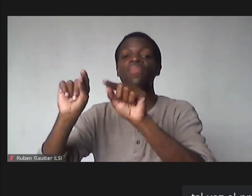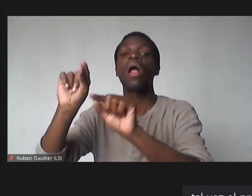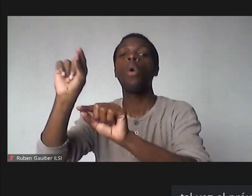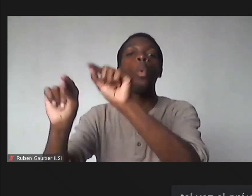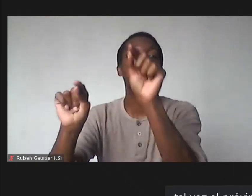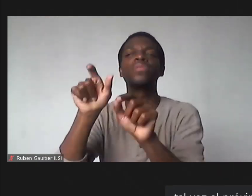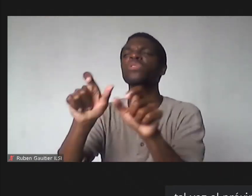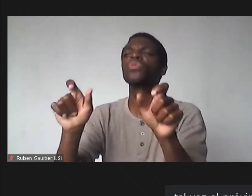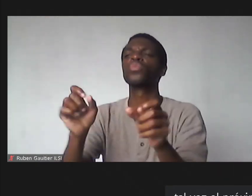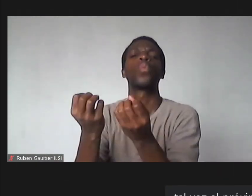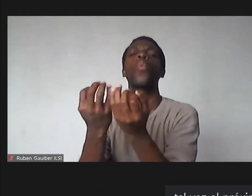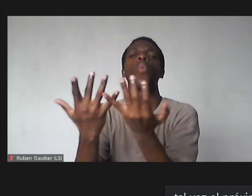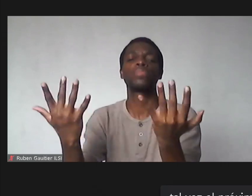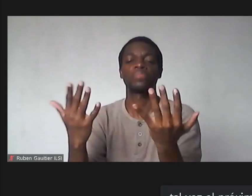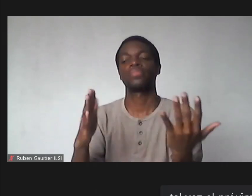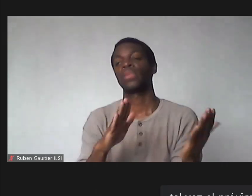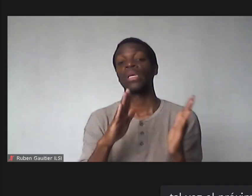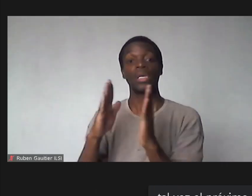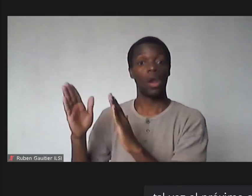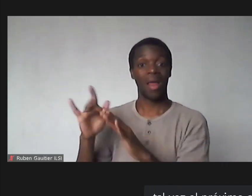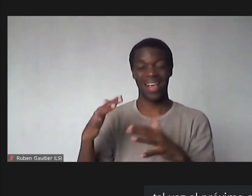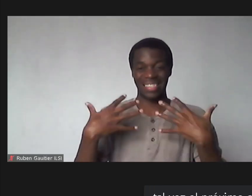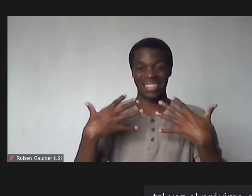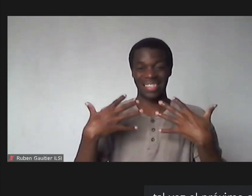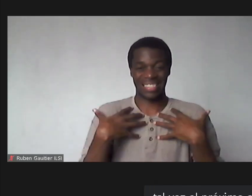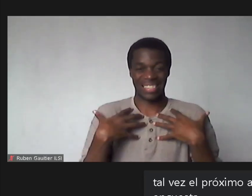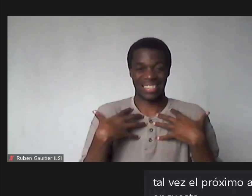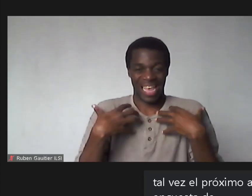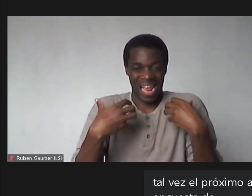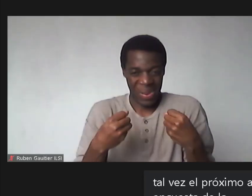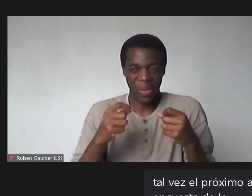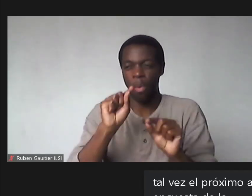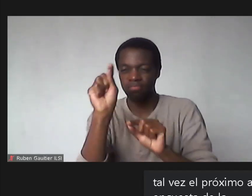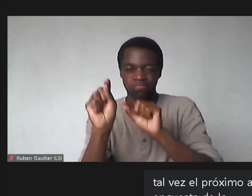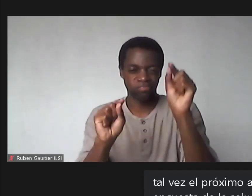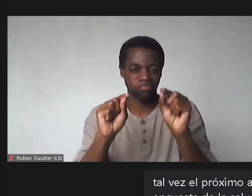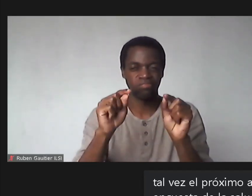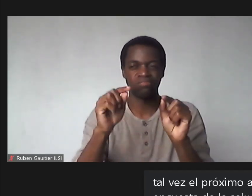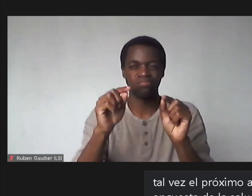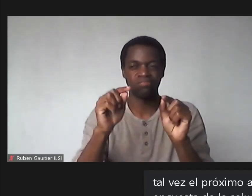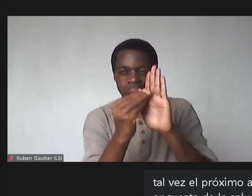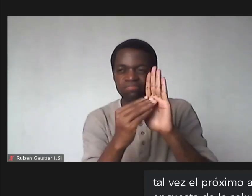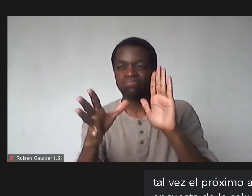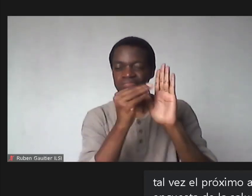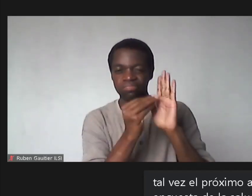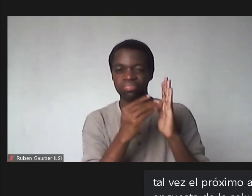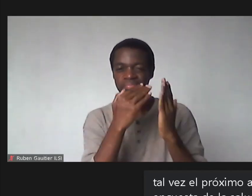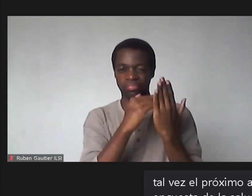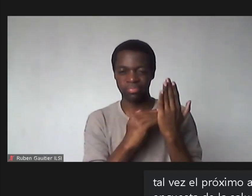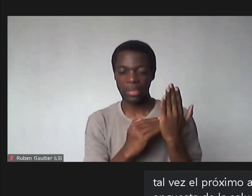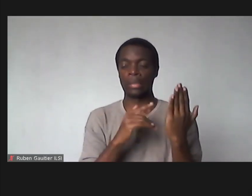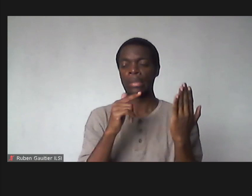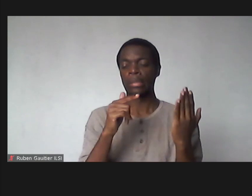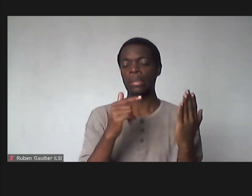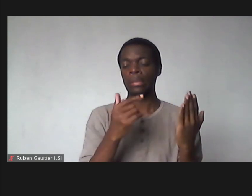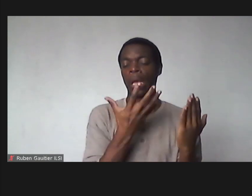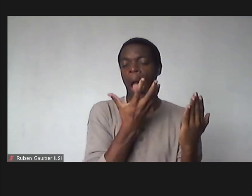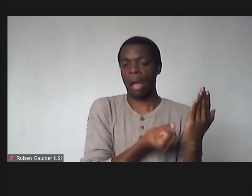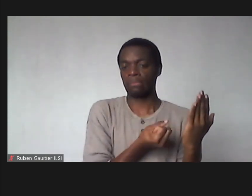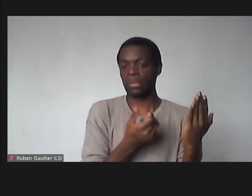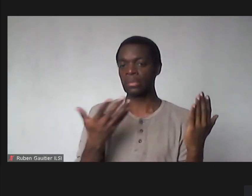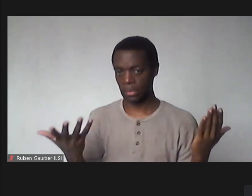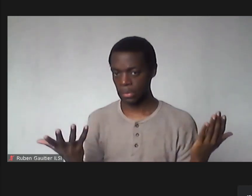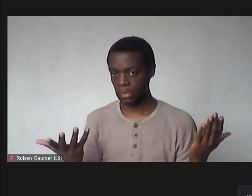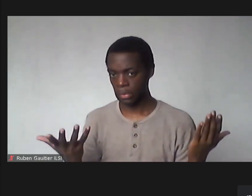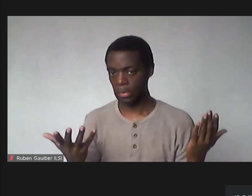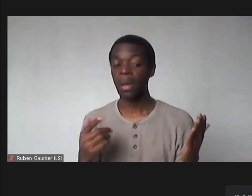salud, que es una pesquisa muestral, más con una muestra, claro, más chica que el censo, pero también con más preguntas,